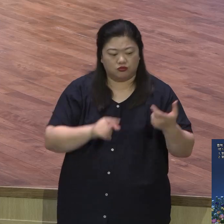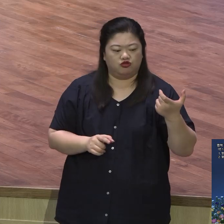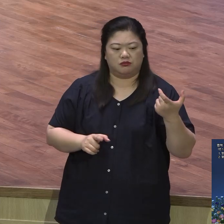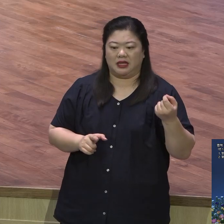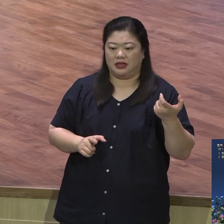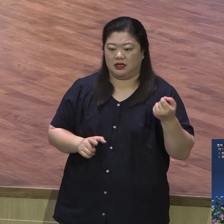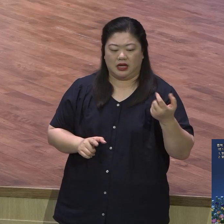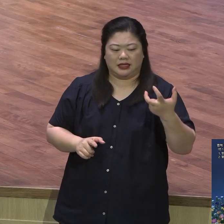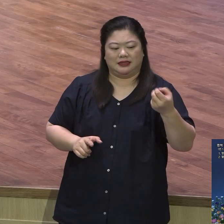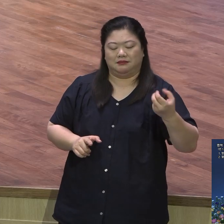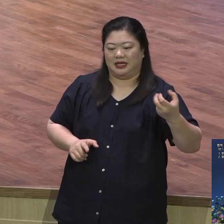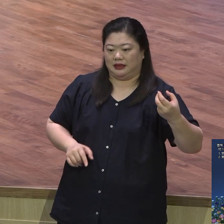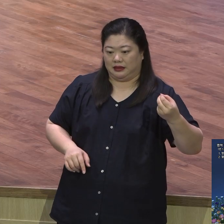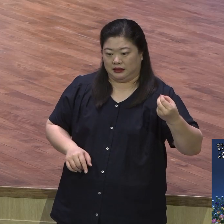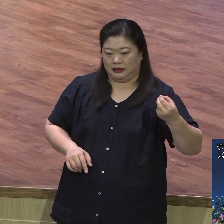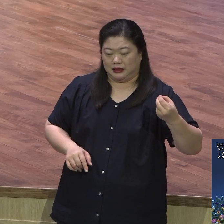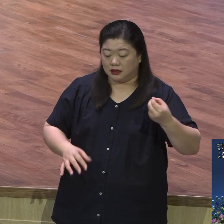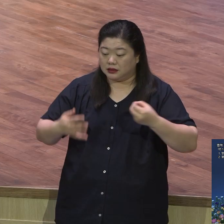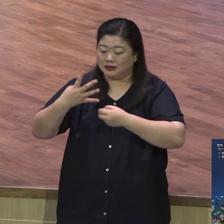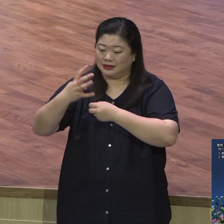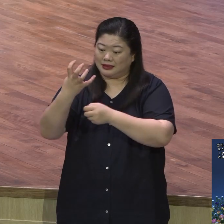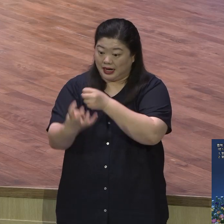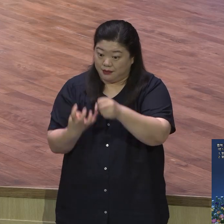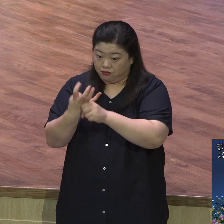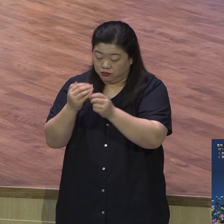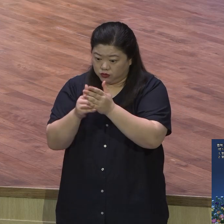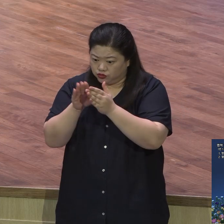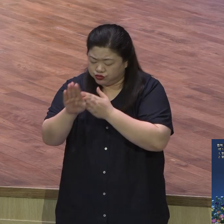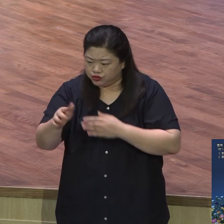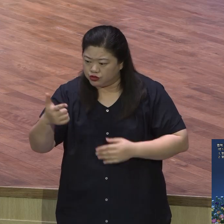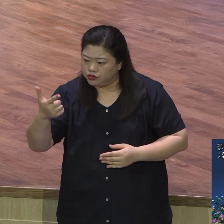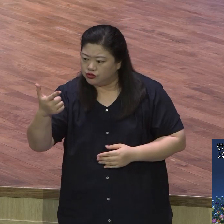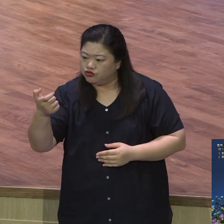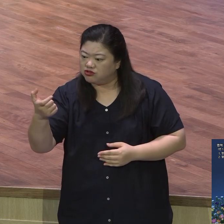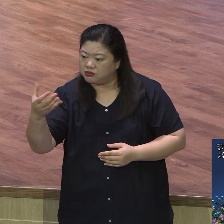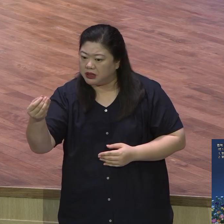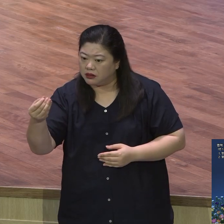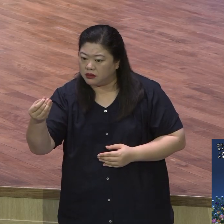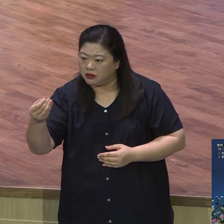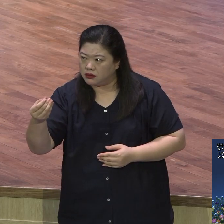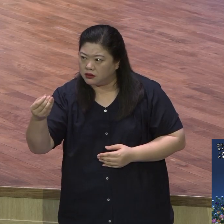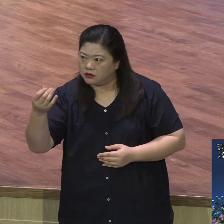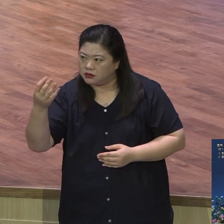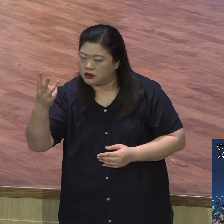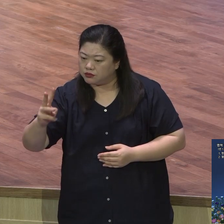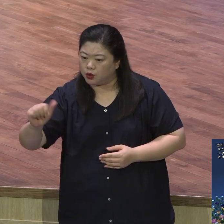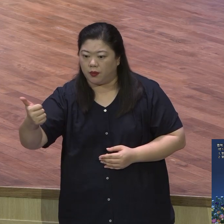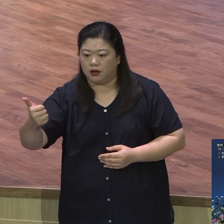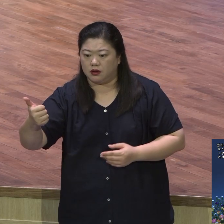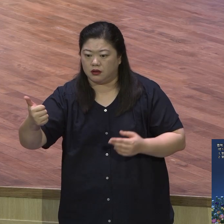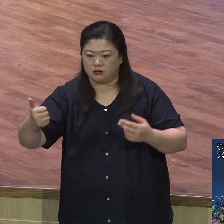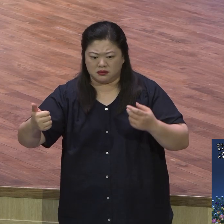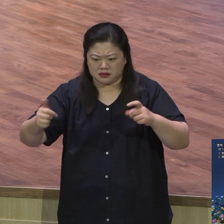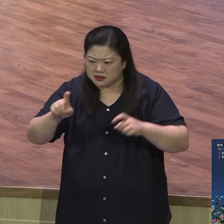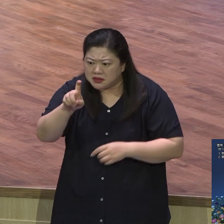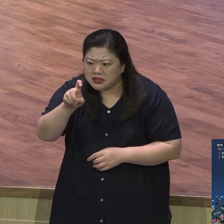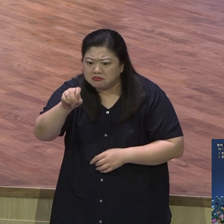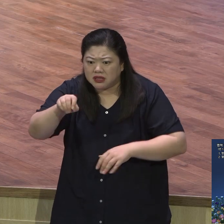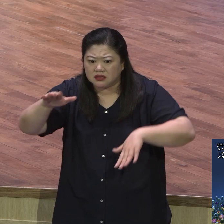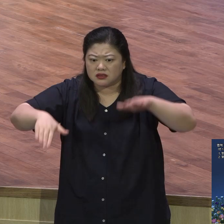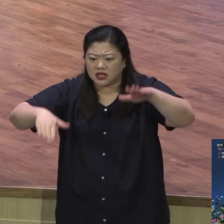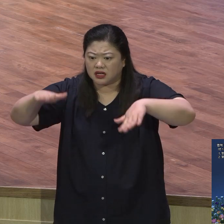왜 그렇습니까 그 내면을 보면요 완전 물갈이요 완전 물갈이가